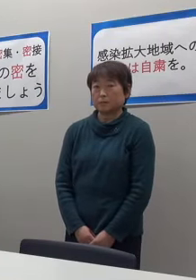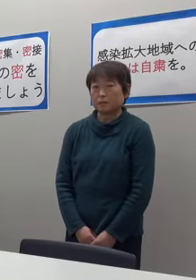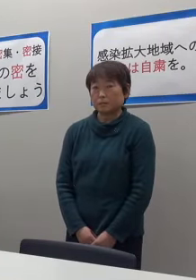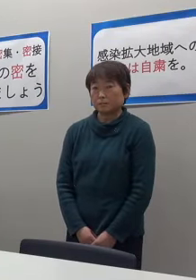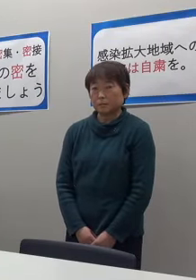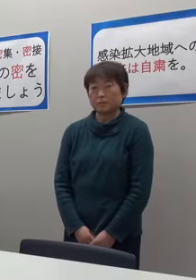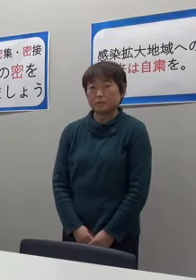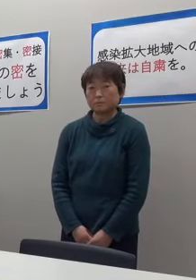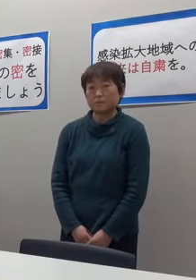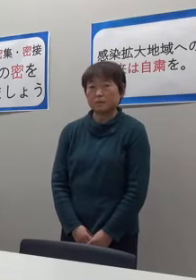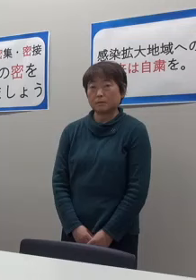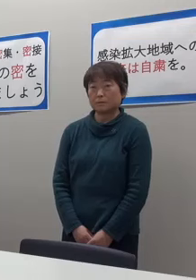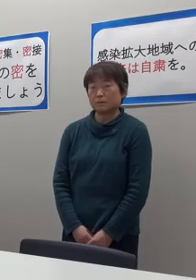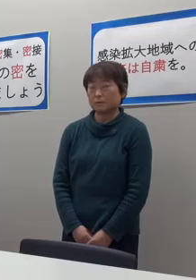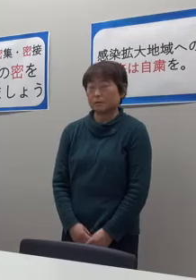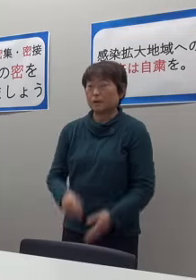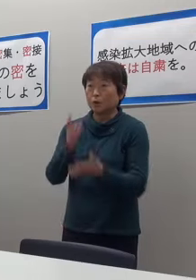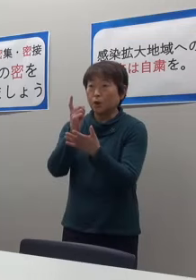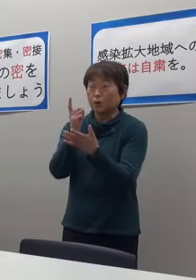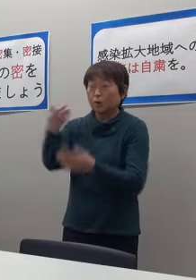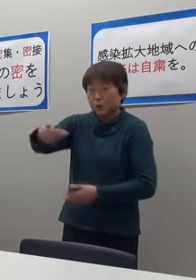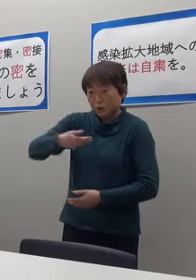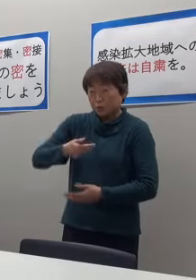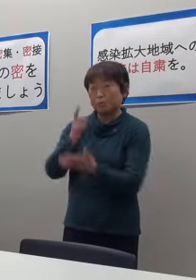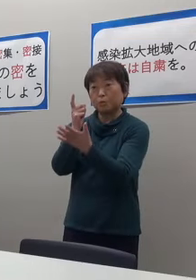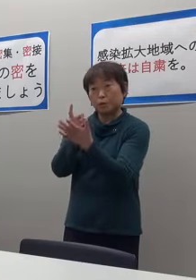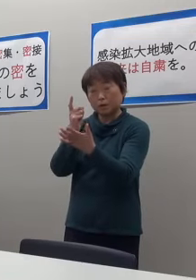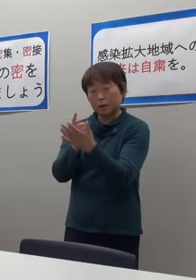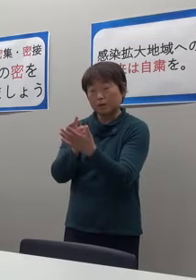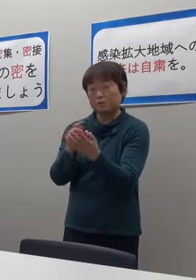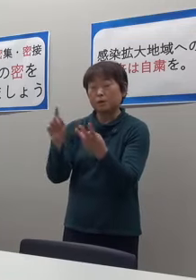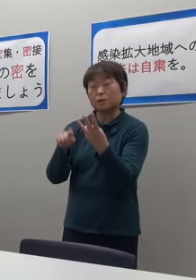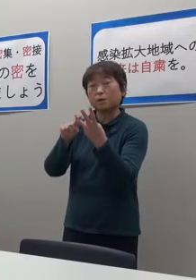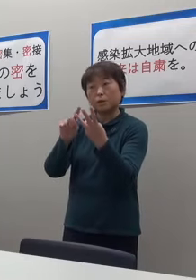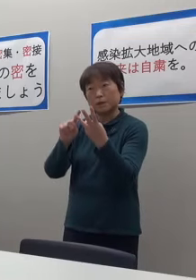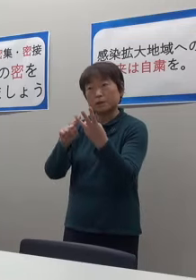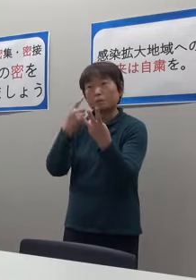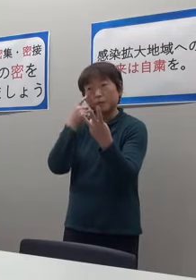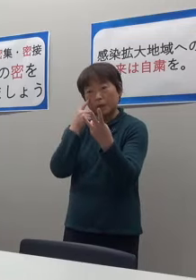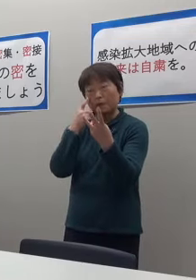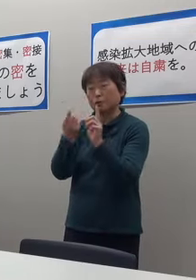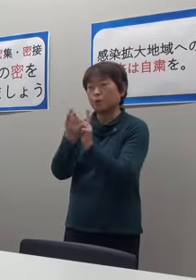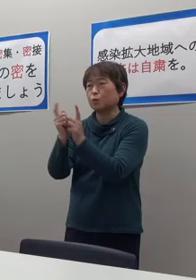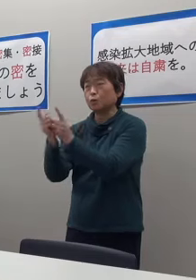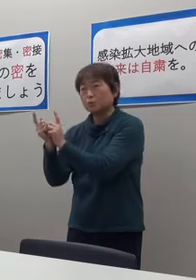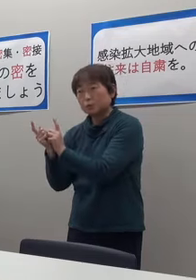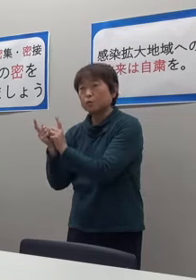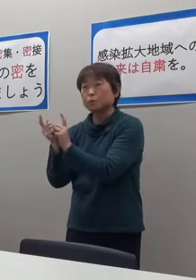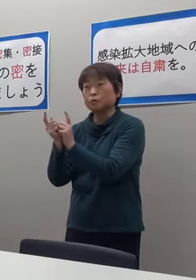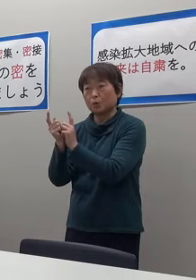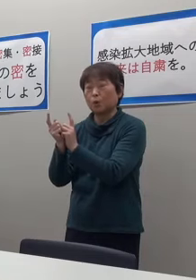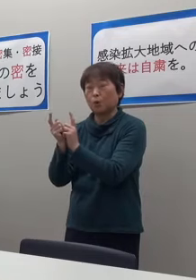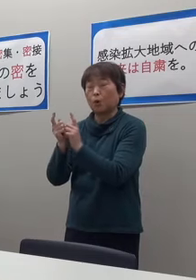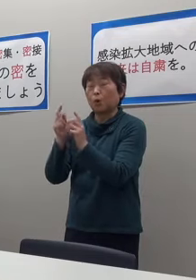NHK の吉田です。今一度すみません、ちょっとその3例目の方の濃厚接触者の勤務先と家族の整